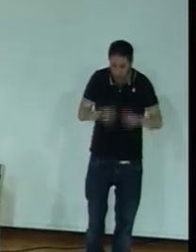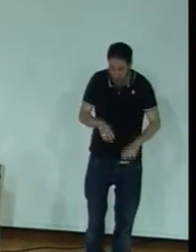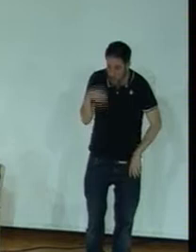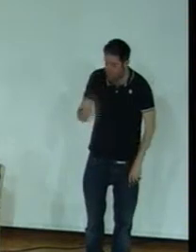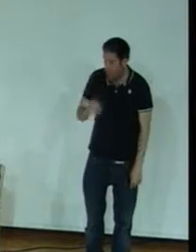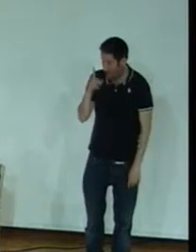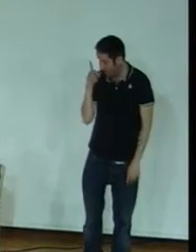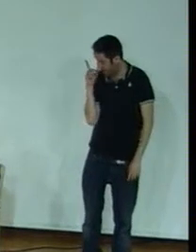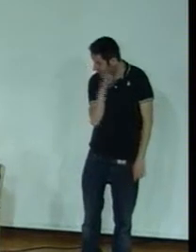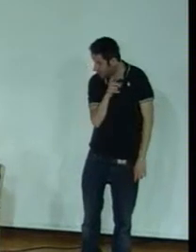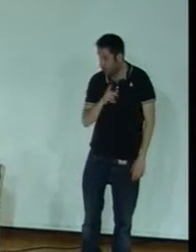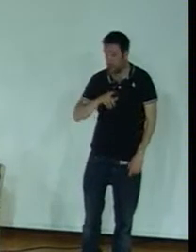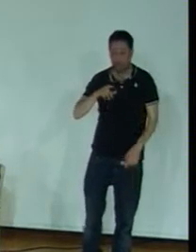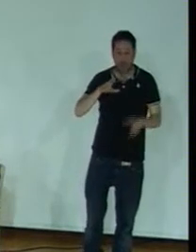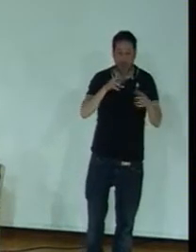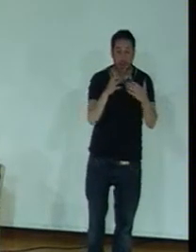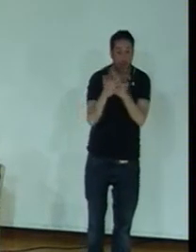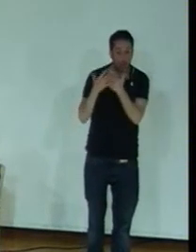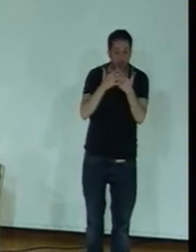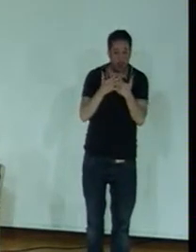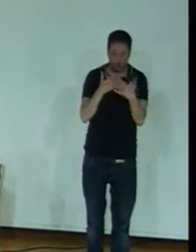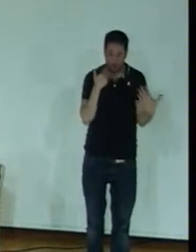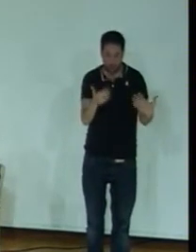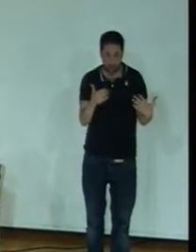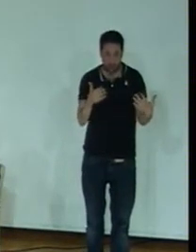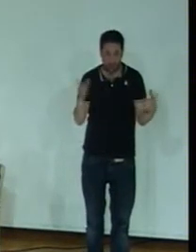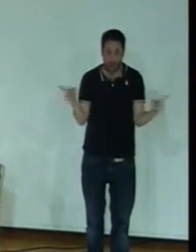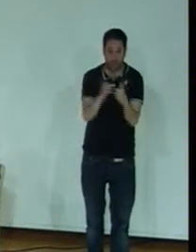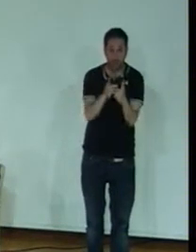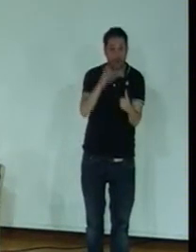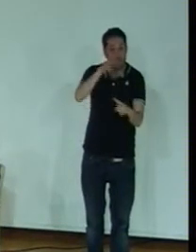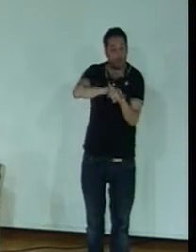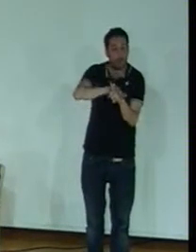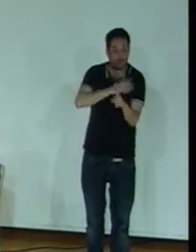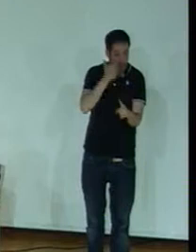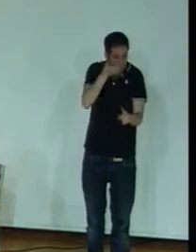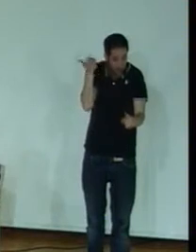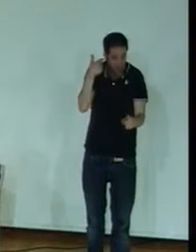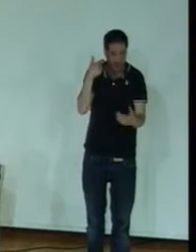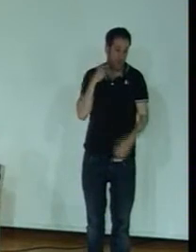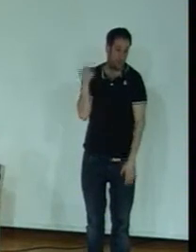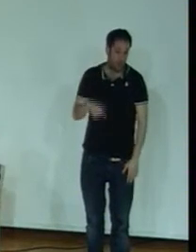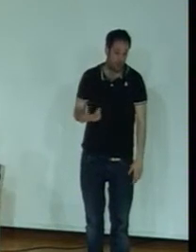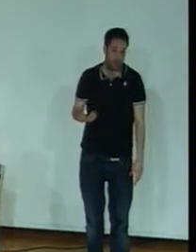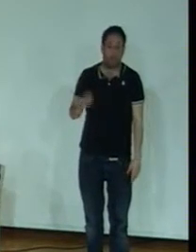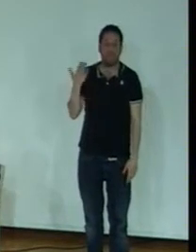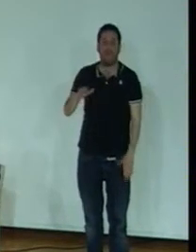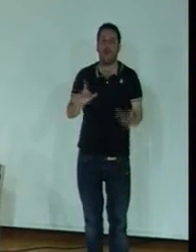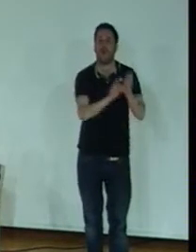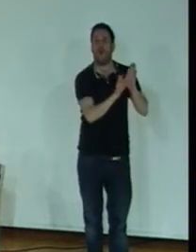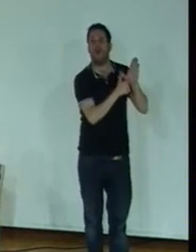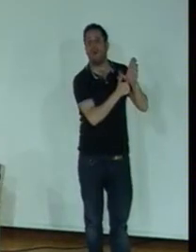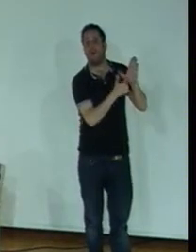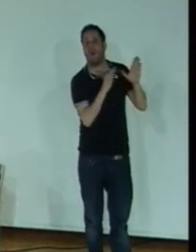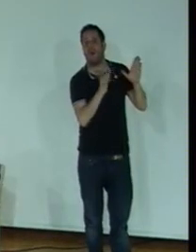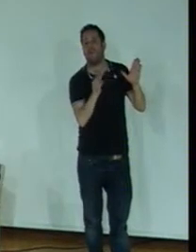difficile et qu'effectivement, aucun algorithme ne peut faire. On échoue. Et c'est d'ailleurs pour ça que, bien que la loi